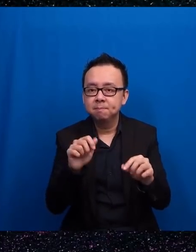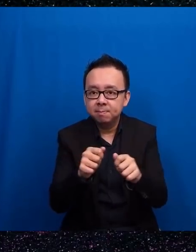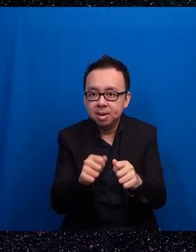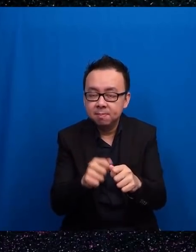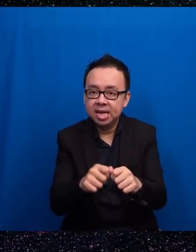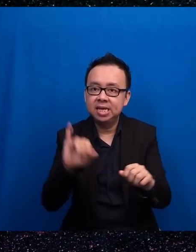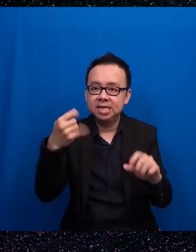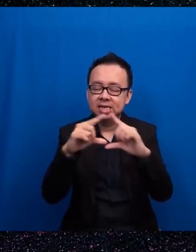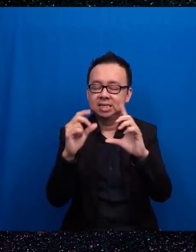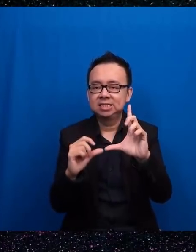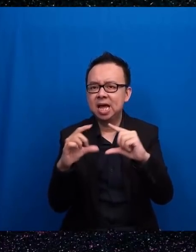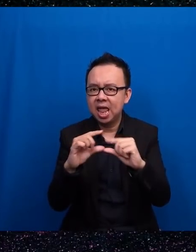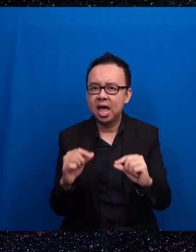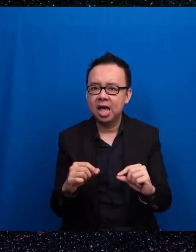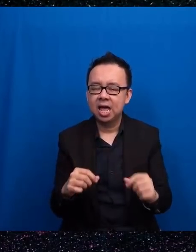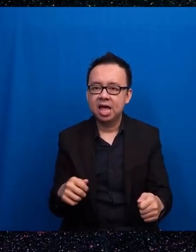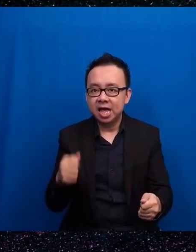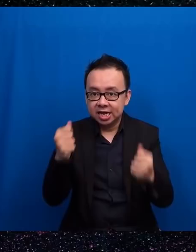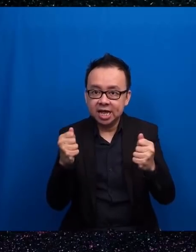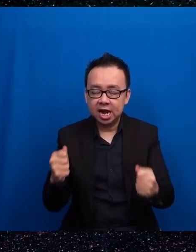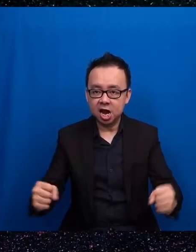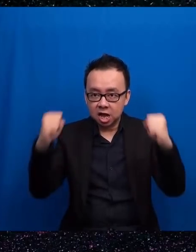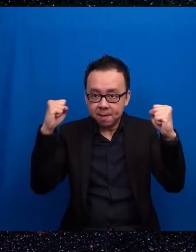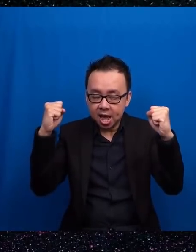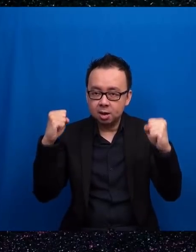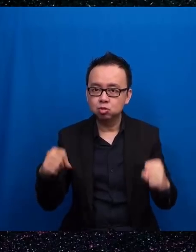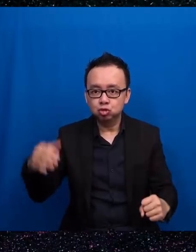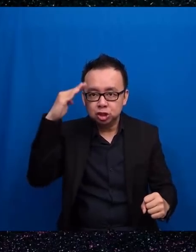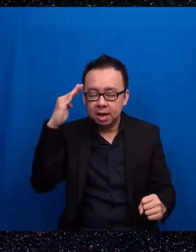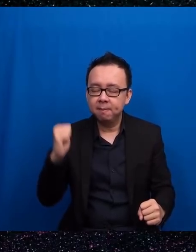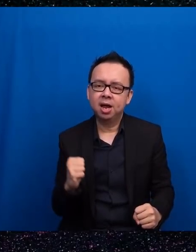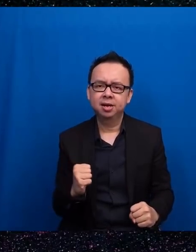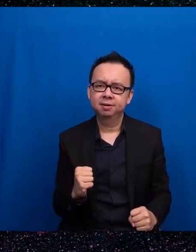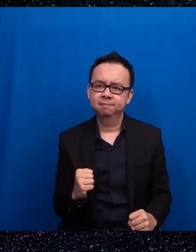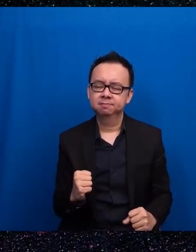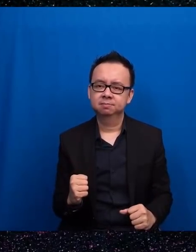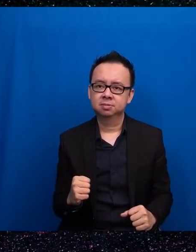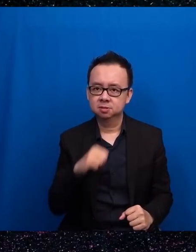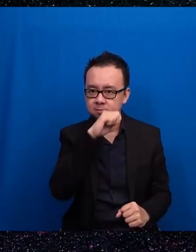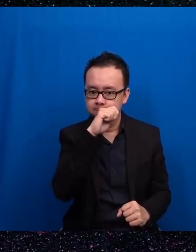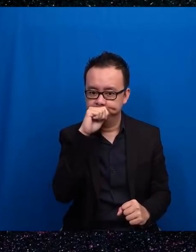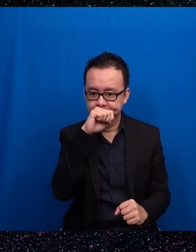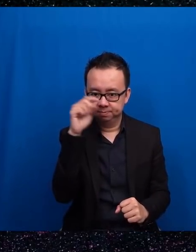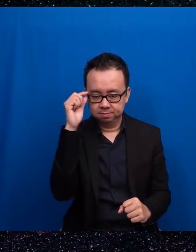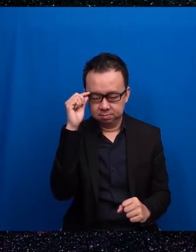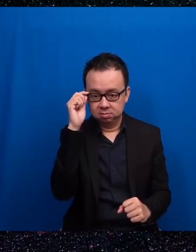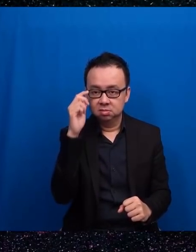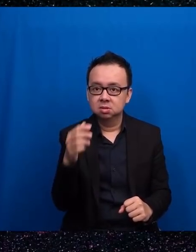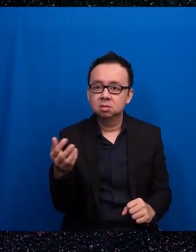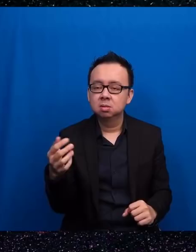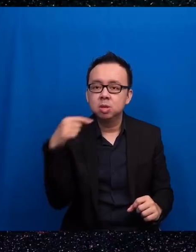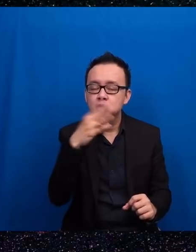lagi. Kendaraan kemenanganmu siapkan. Yang saya pernah katakan beberapa minggu yang lalu, setback is setup.